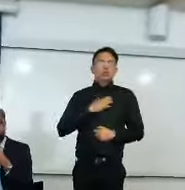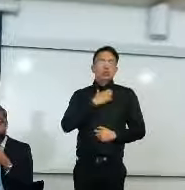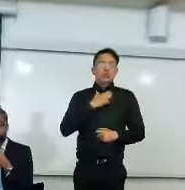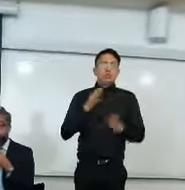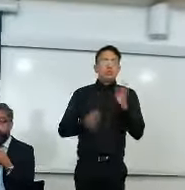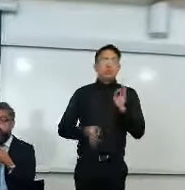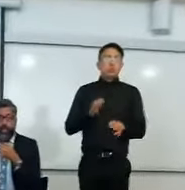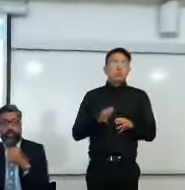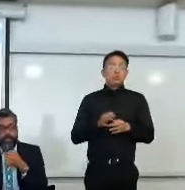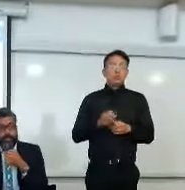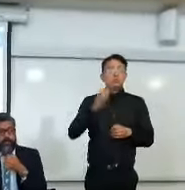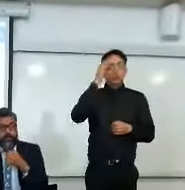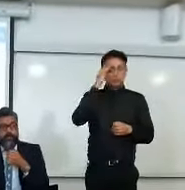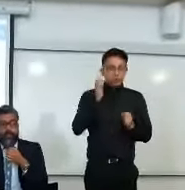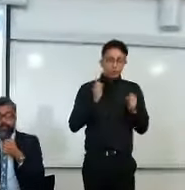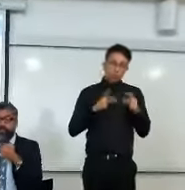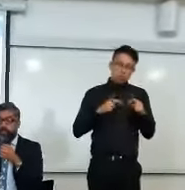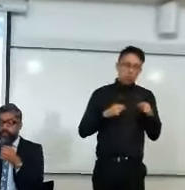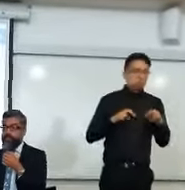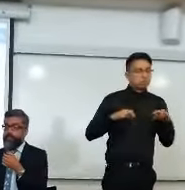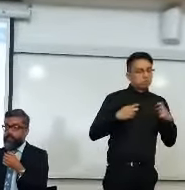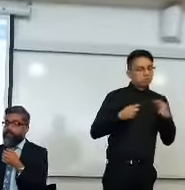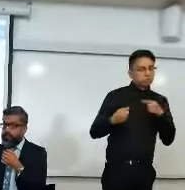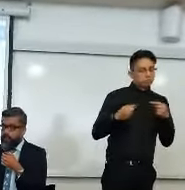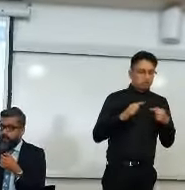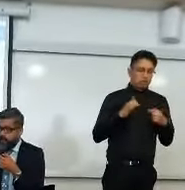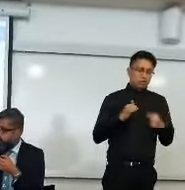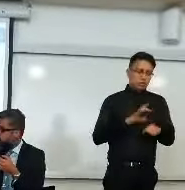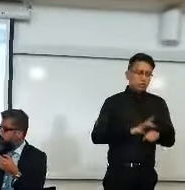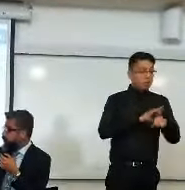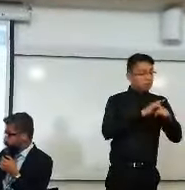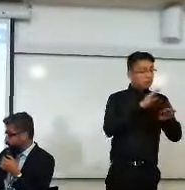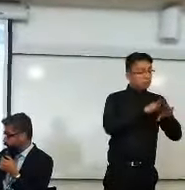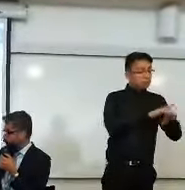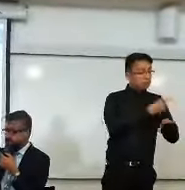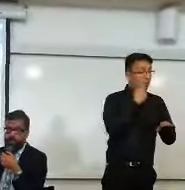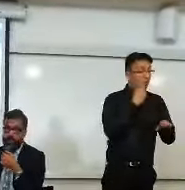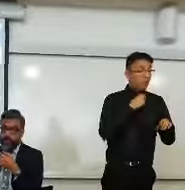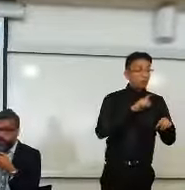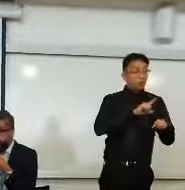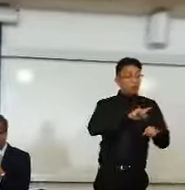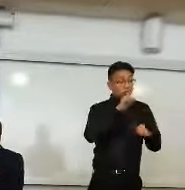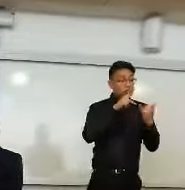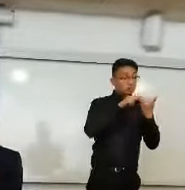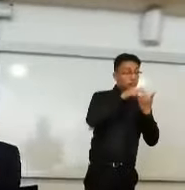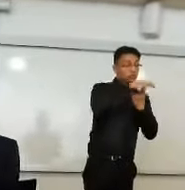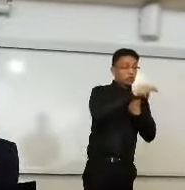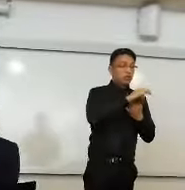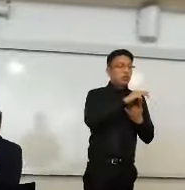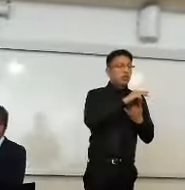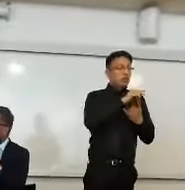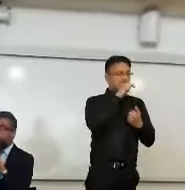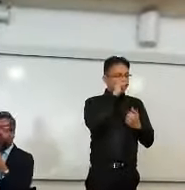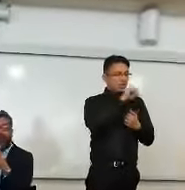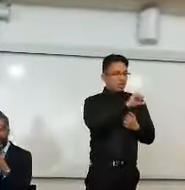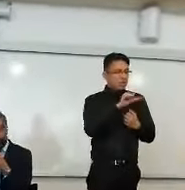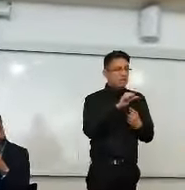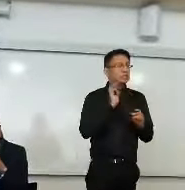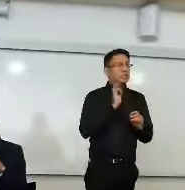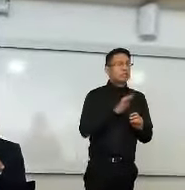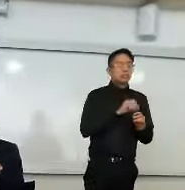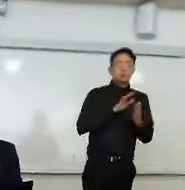dan en plenaria es, ok, desde el sector salud, sí, el médico médica, le vamos a decir no esterilización en niños, niñas, siempre consentimiento informado